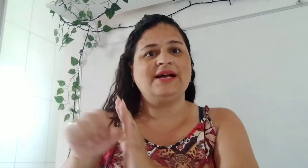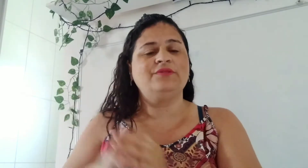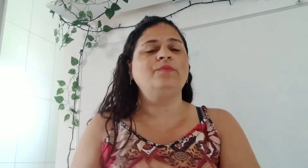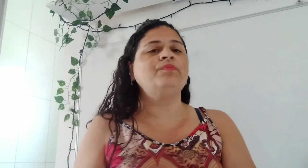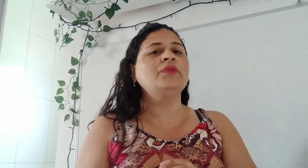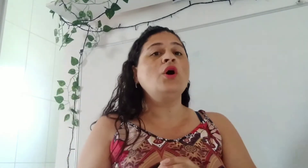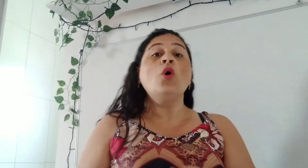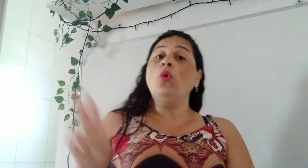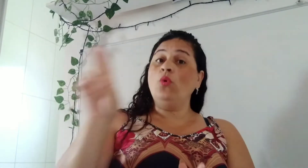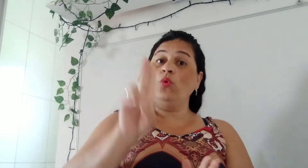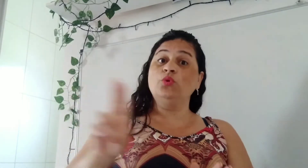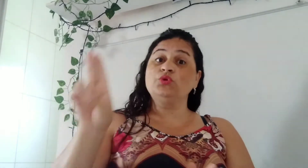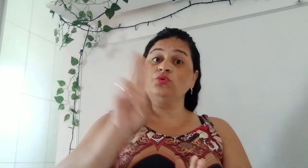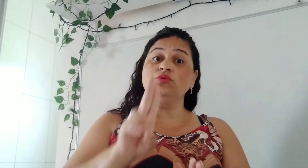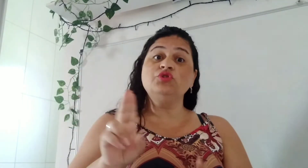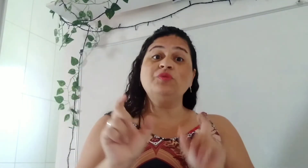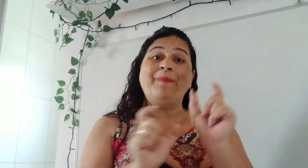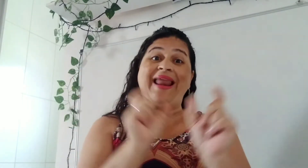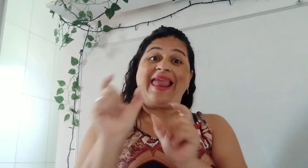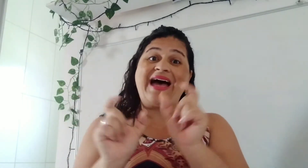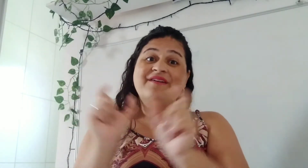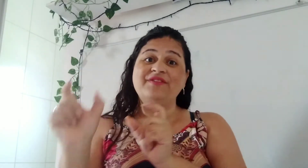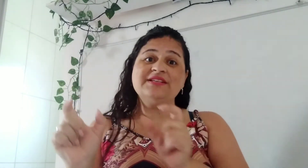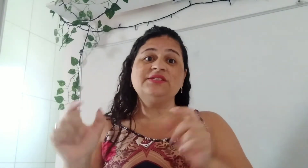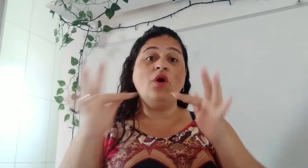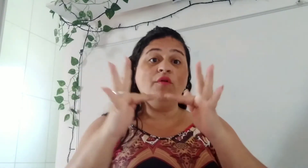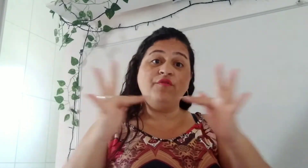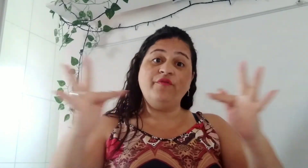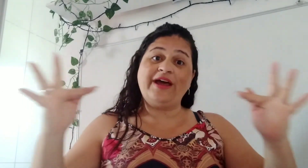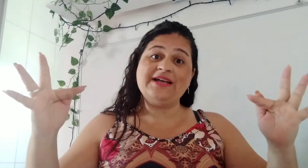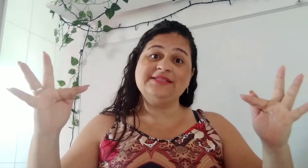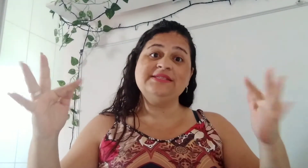sinalizado. O uso de palavras ou frases